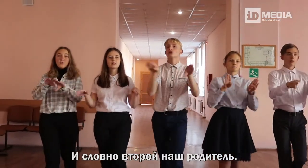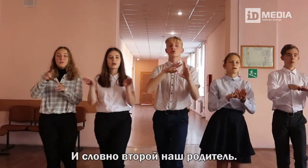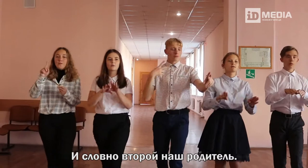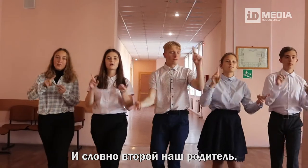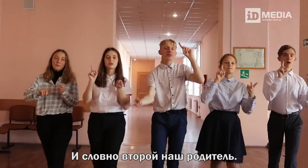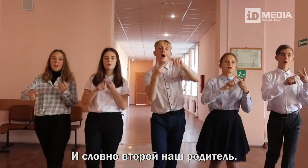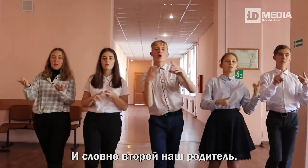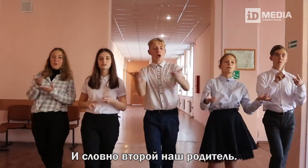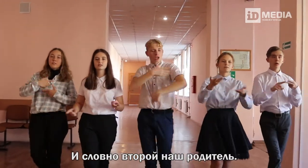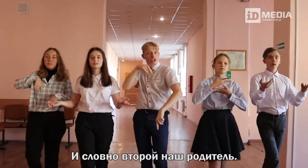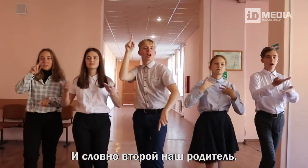хранитель, и словно второй наш